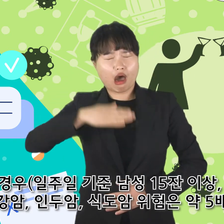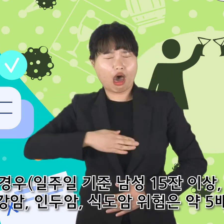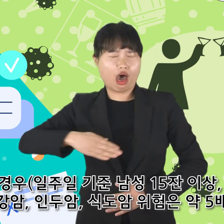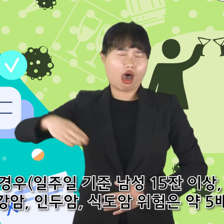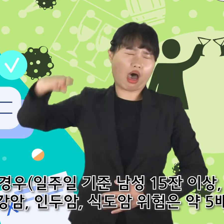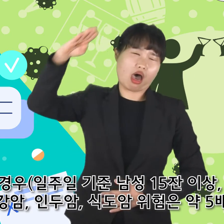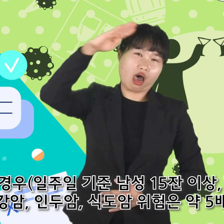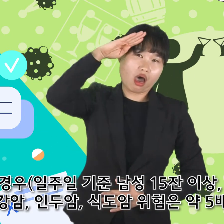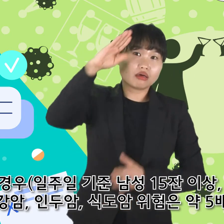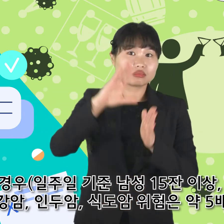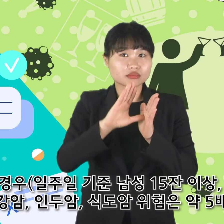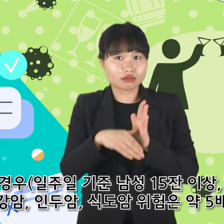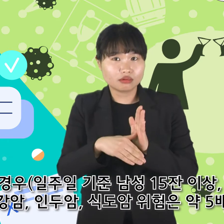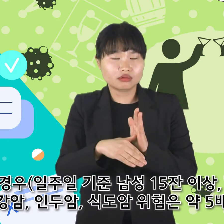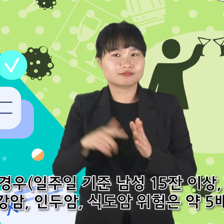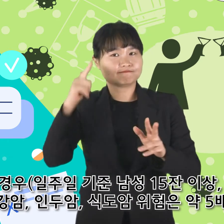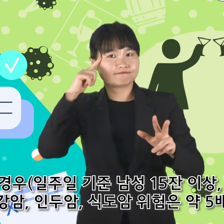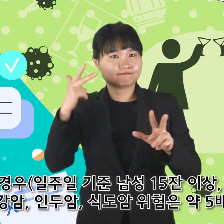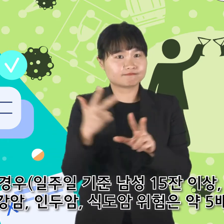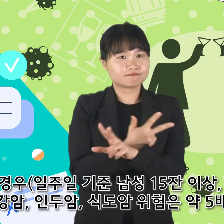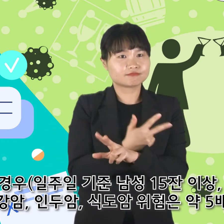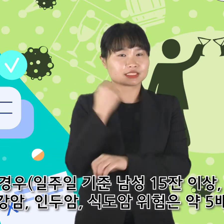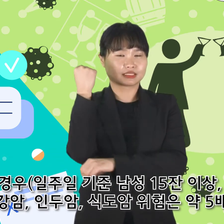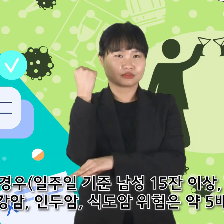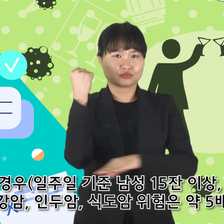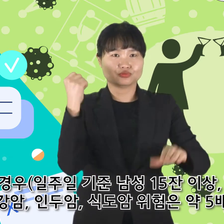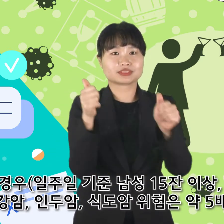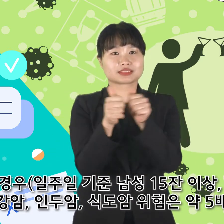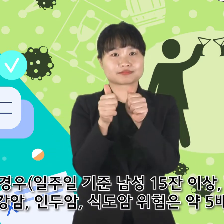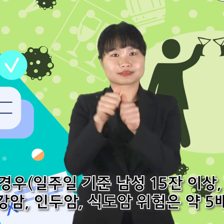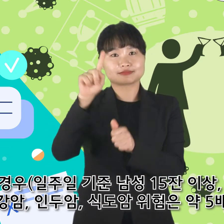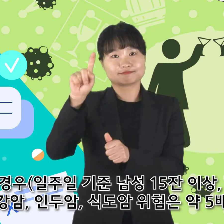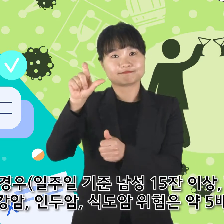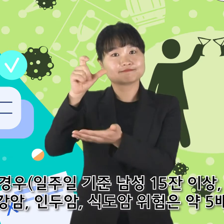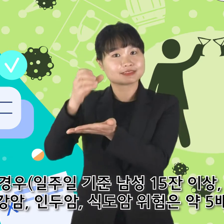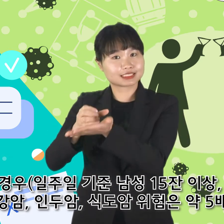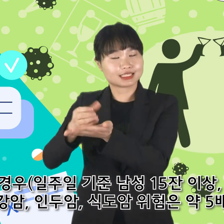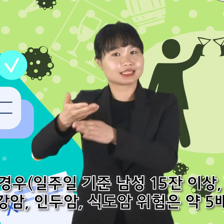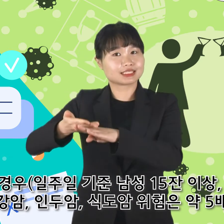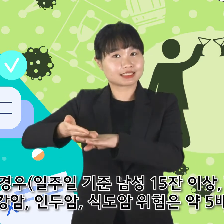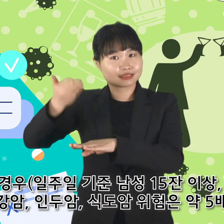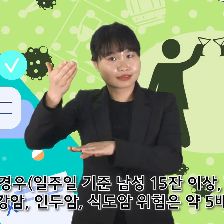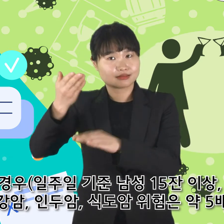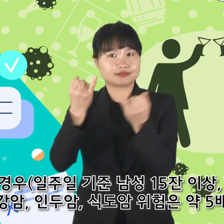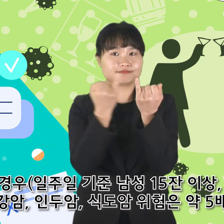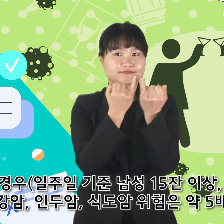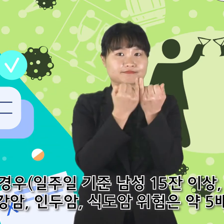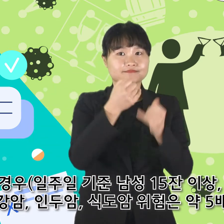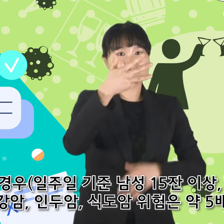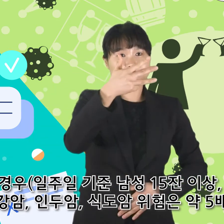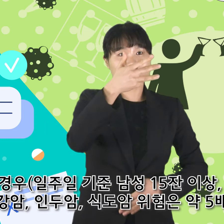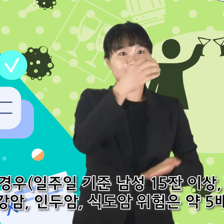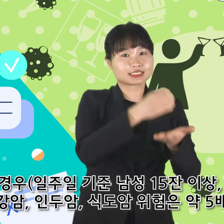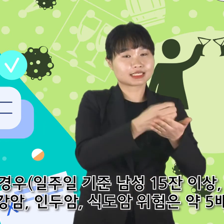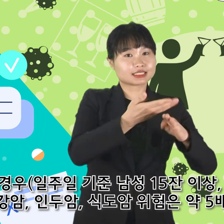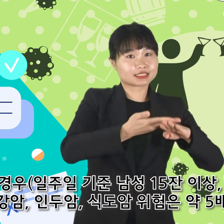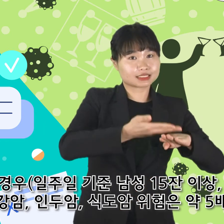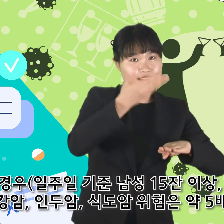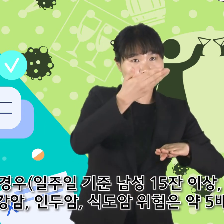덧붙여 과음하는 경우 일주일 기준 남성 15잔 이상,